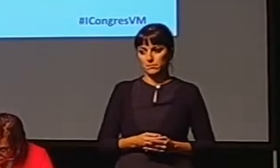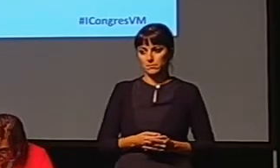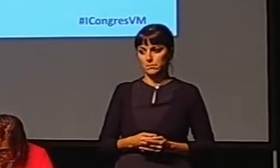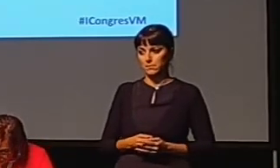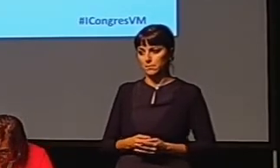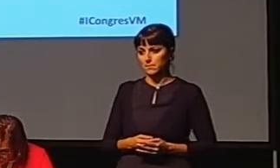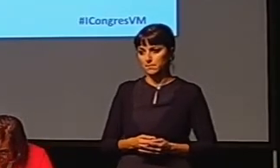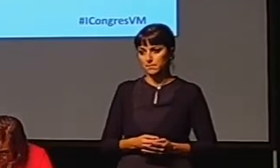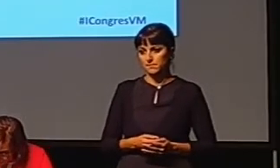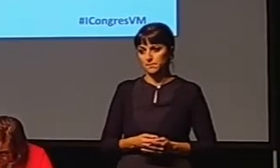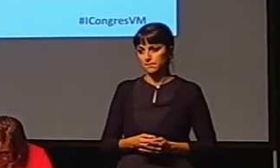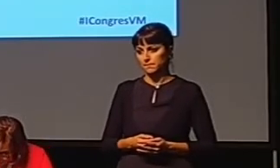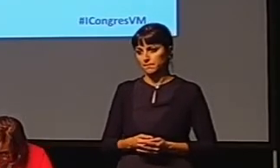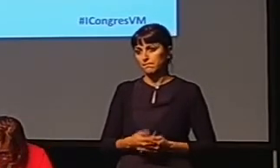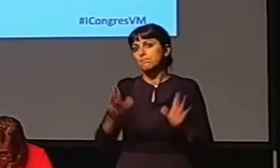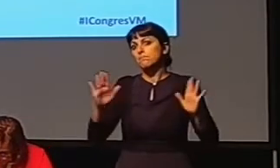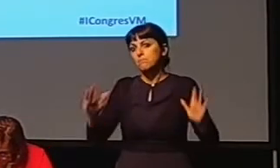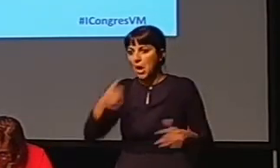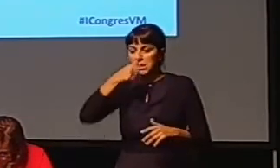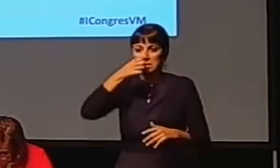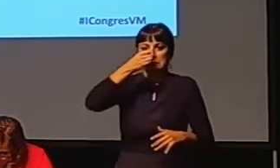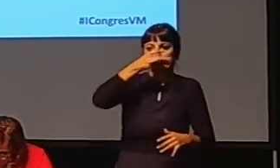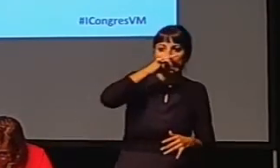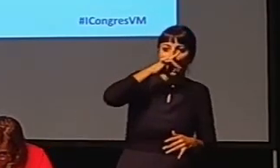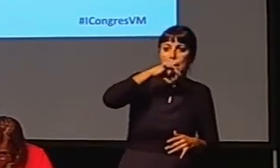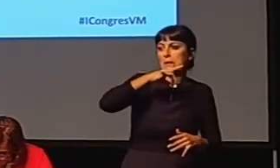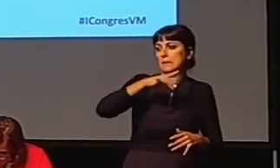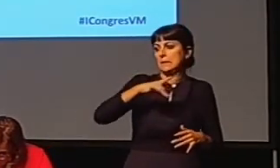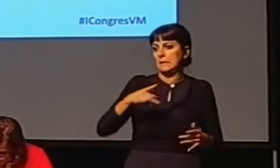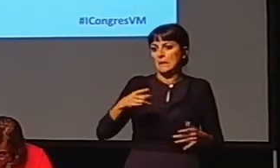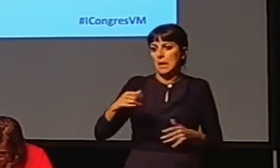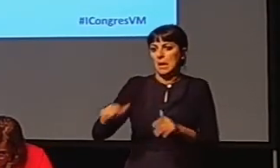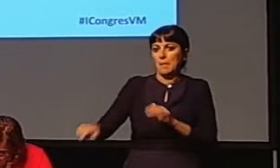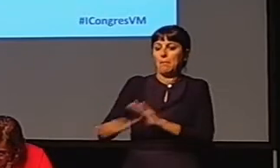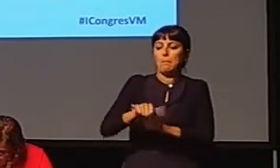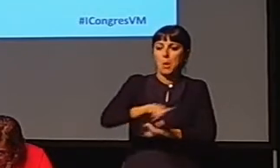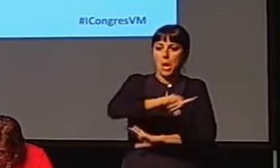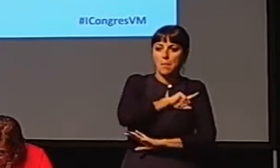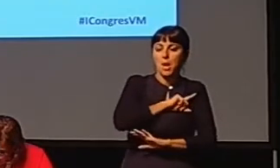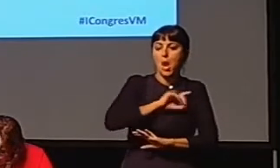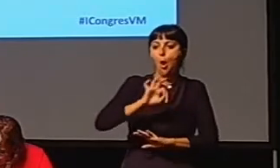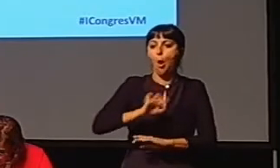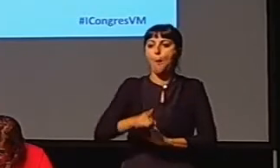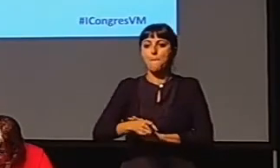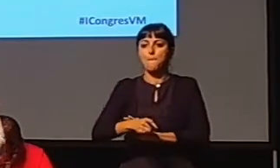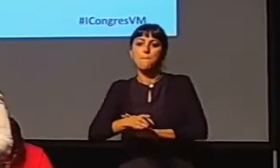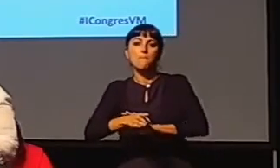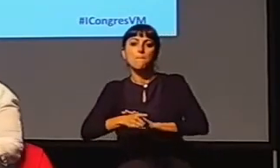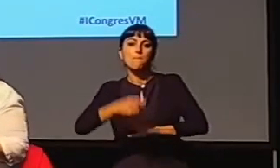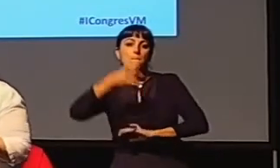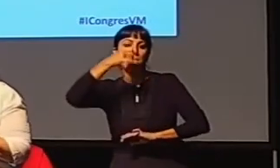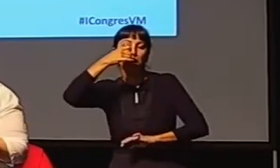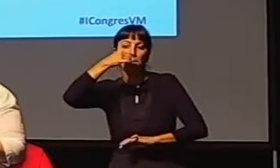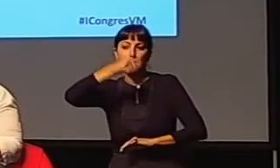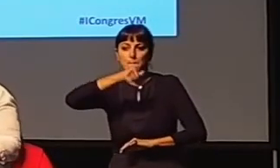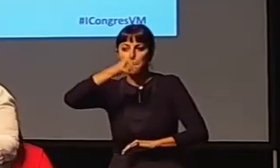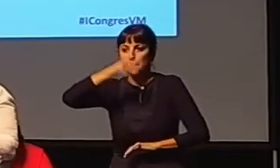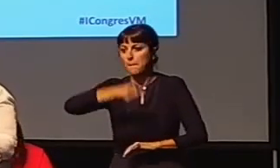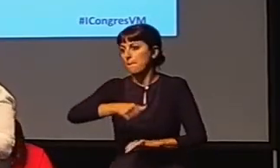I no del semen que m'ha violat o del pèl que m'ha